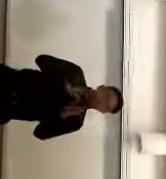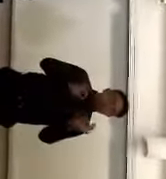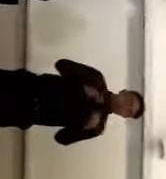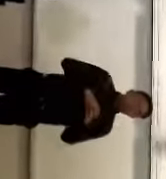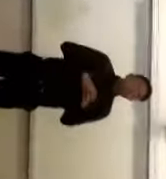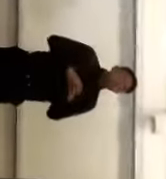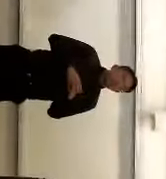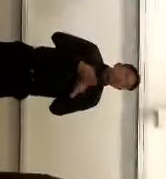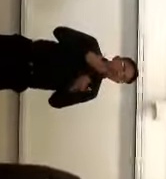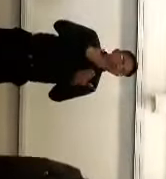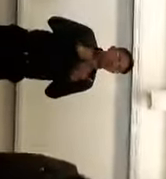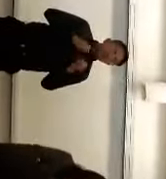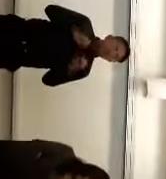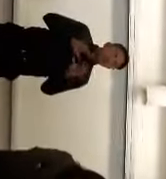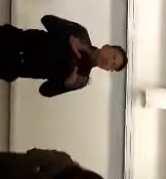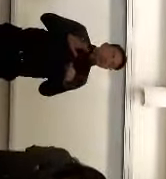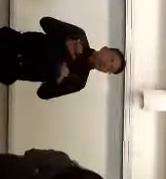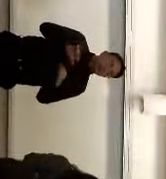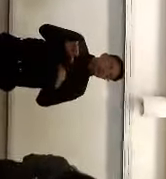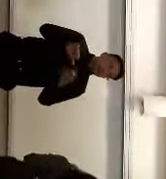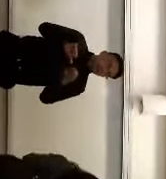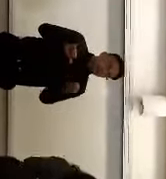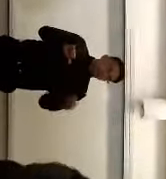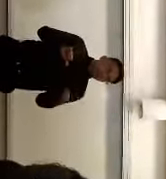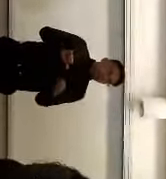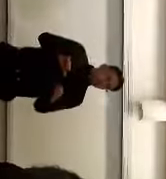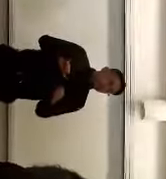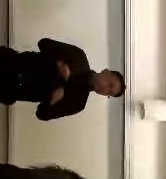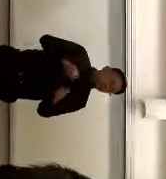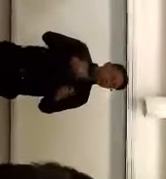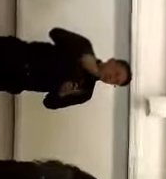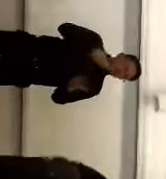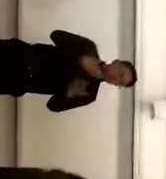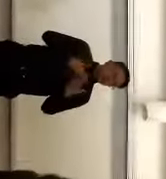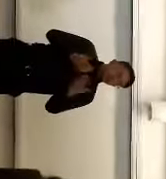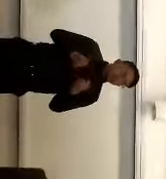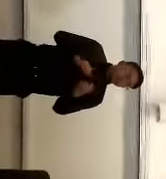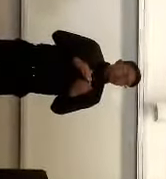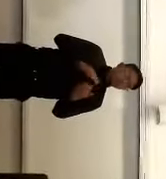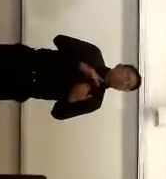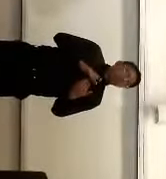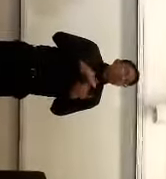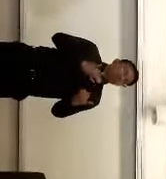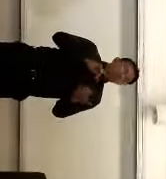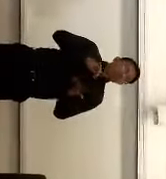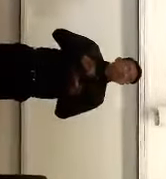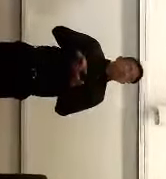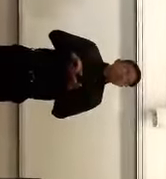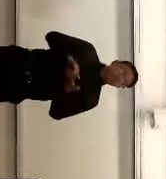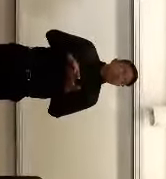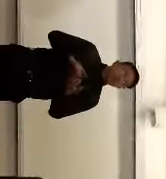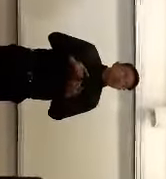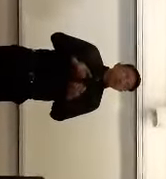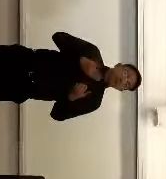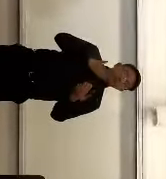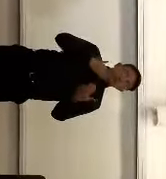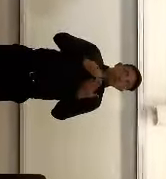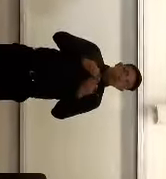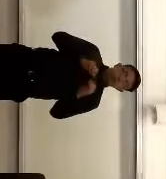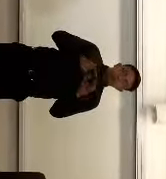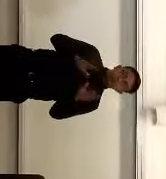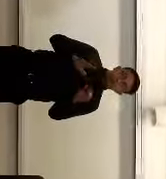Muy buenos días para todas y para todos. Muchas gracias por la invitación y buenos días también